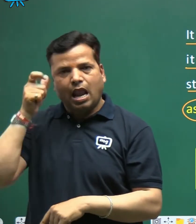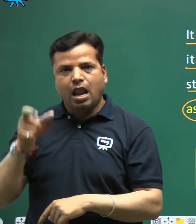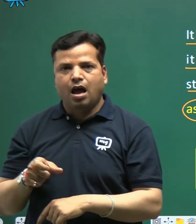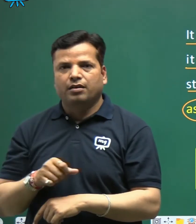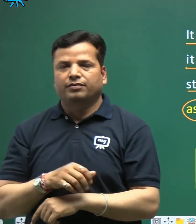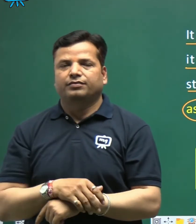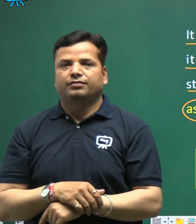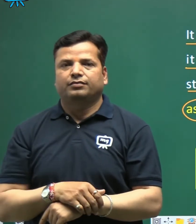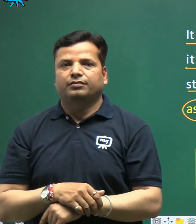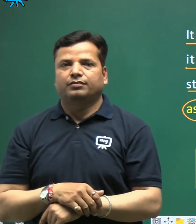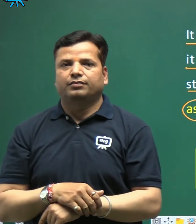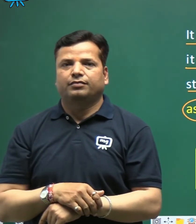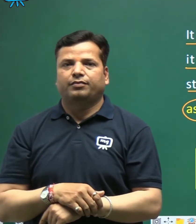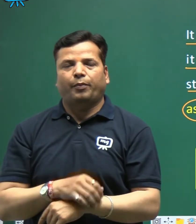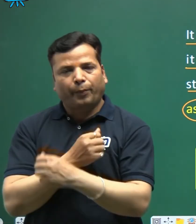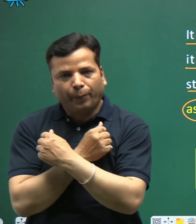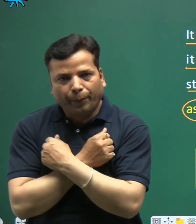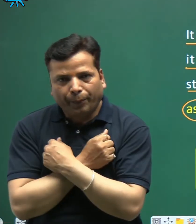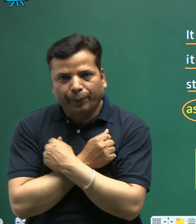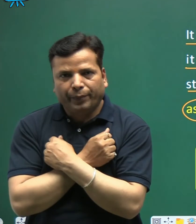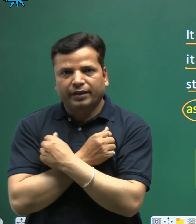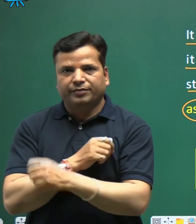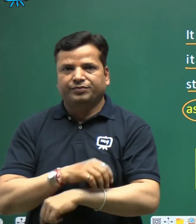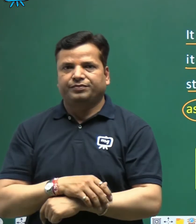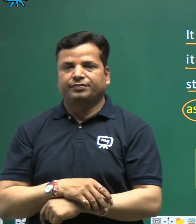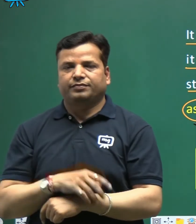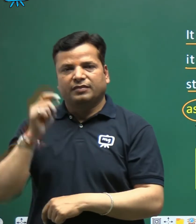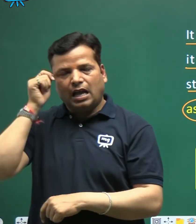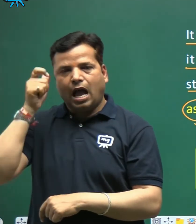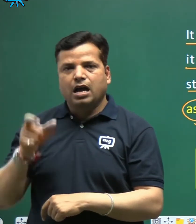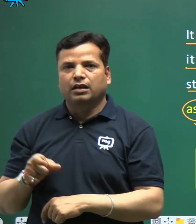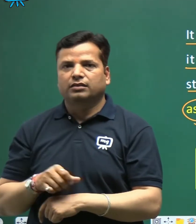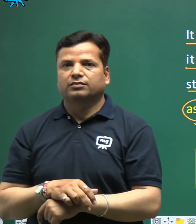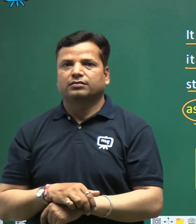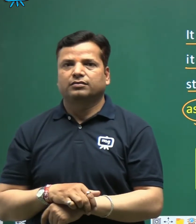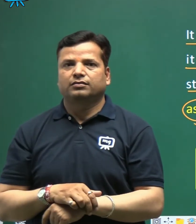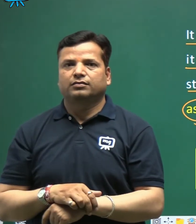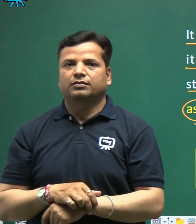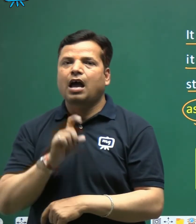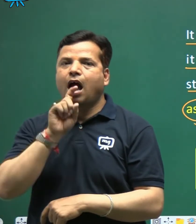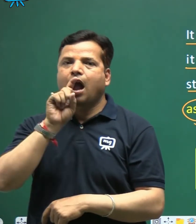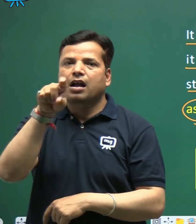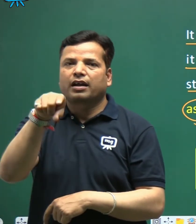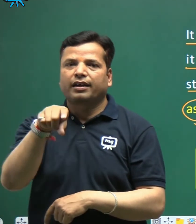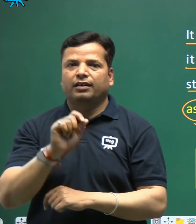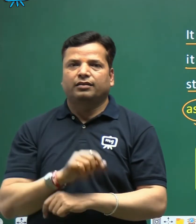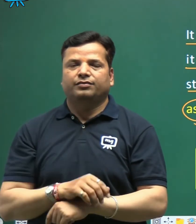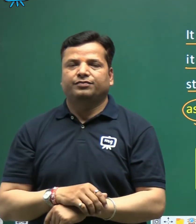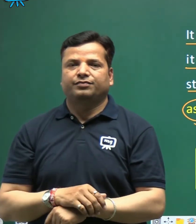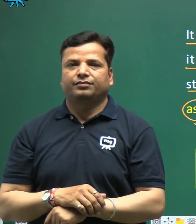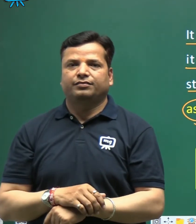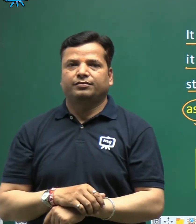love, प्रेम, ask, कहना.